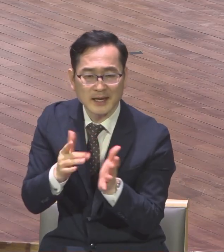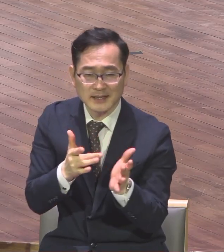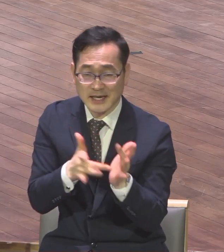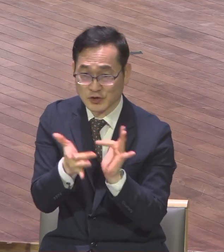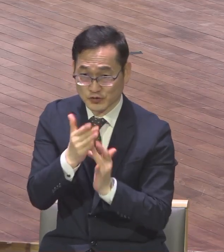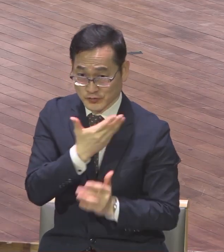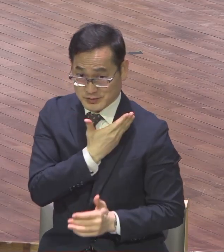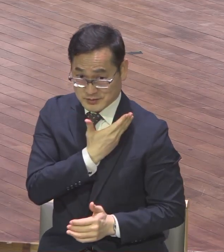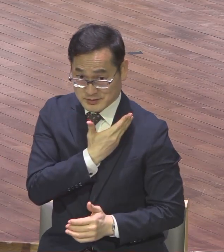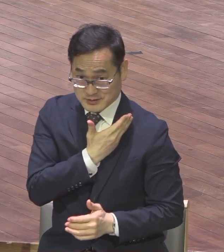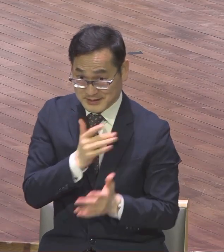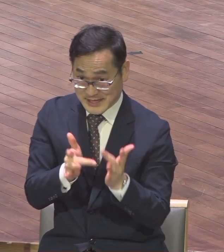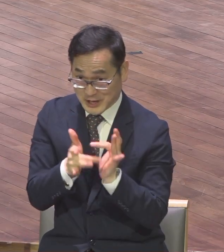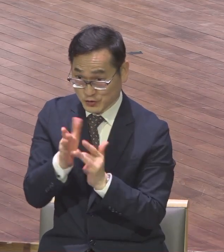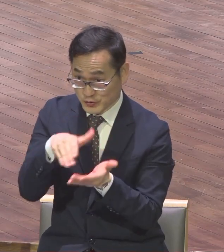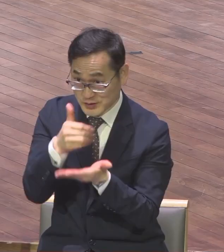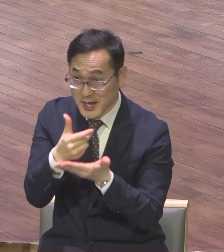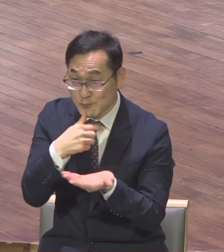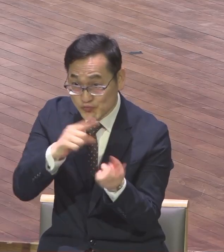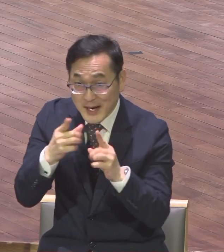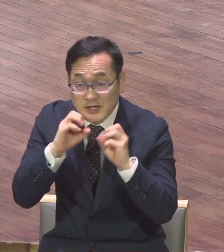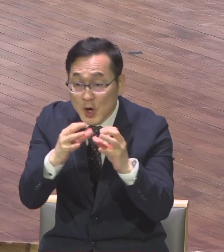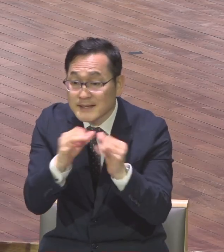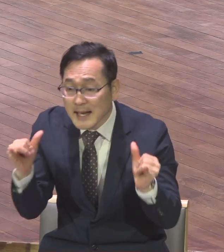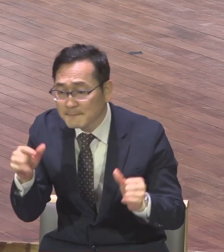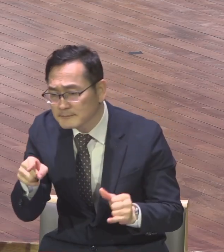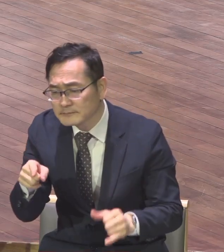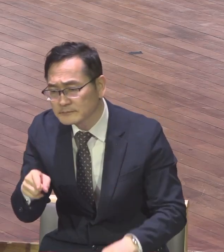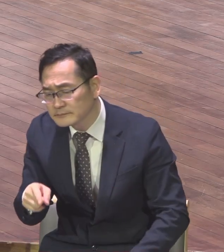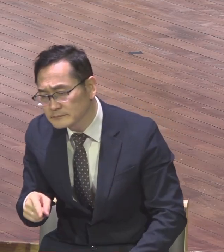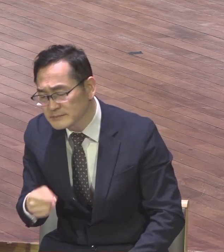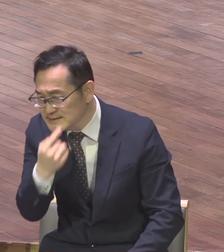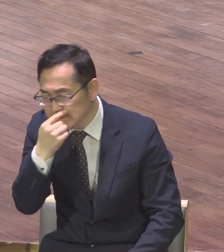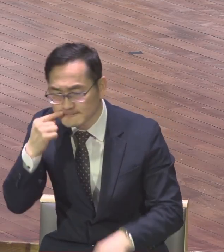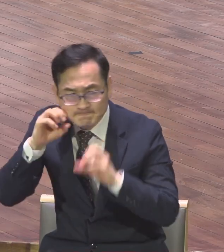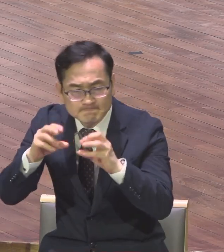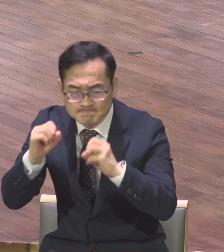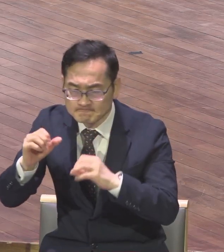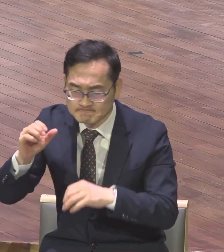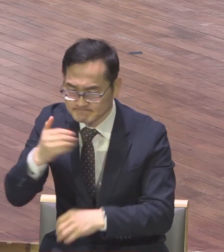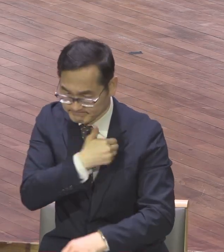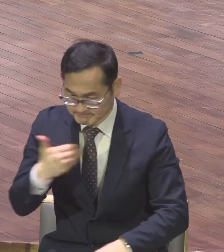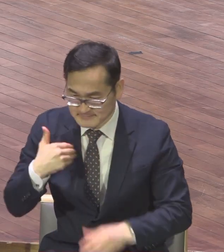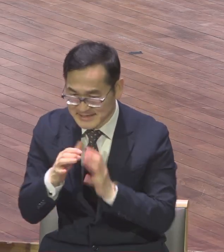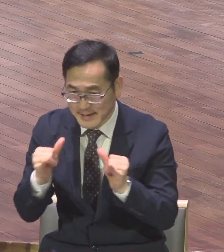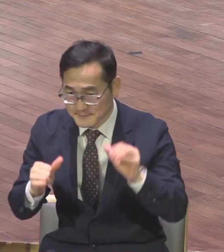기준이었어요. 예수 그리스도의 부활, 이걸 증거할 수 있는 사람.